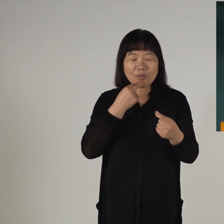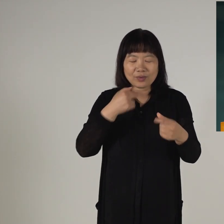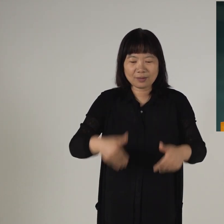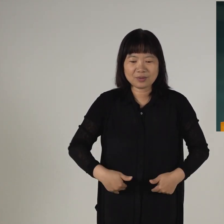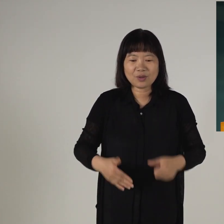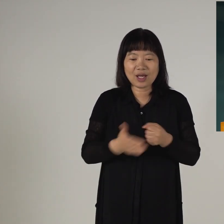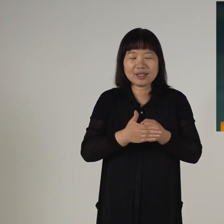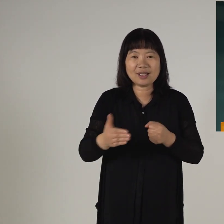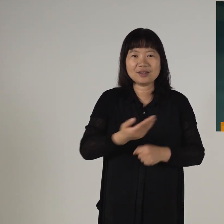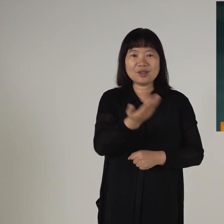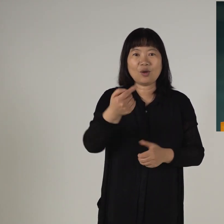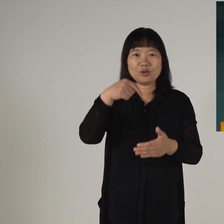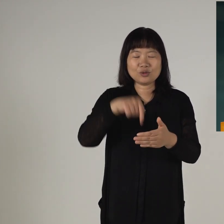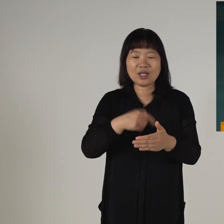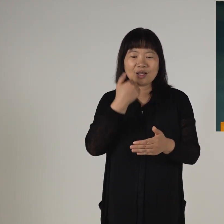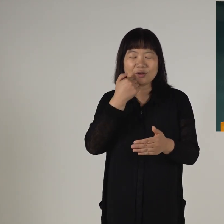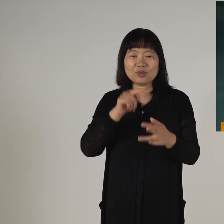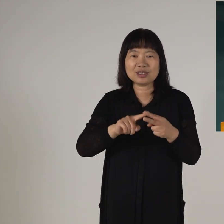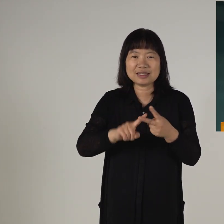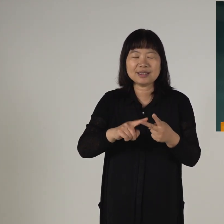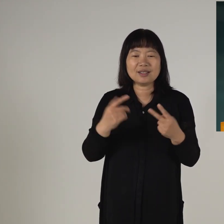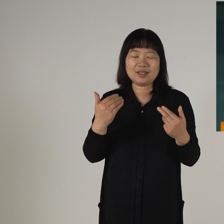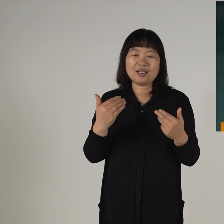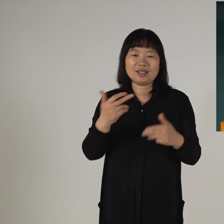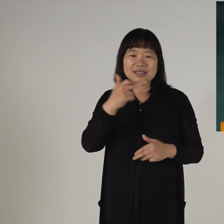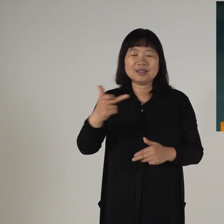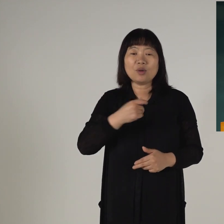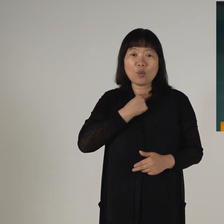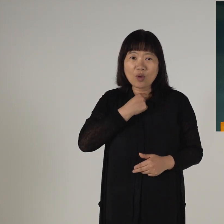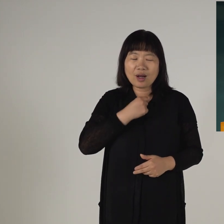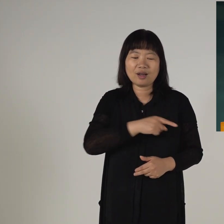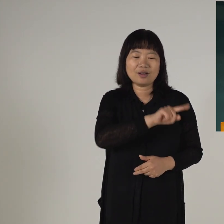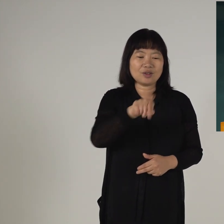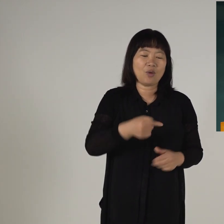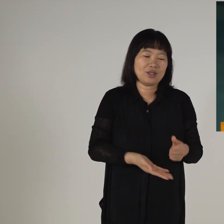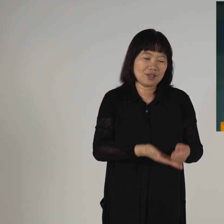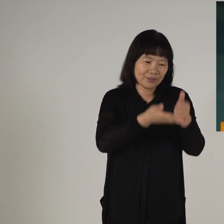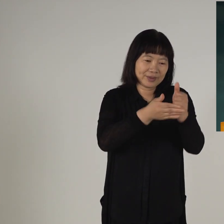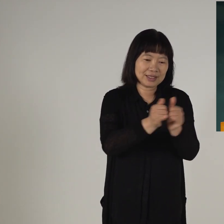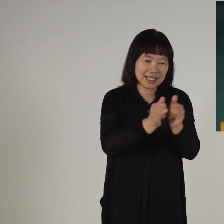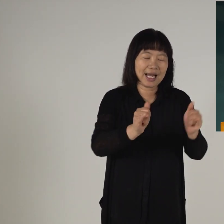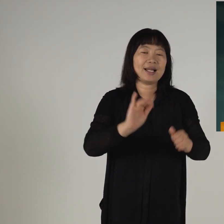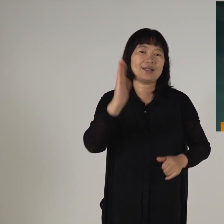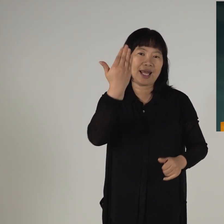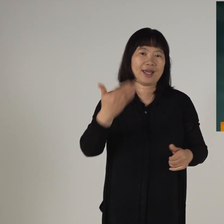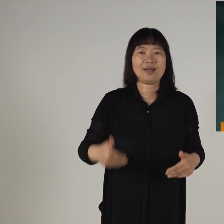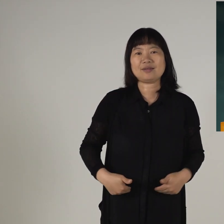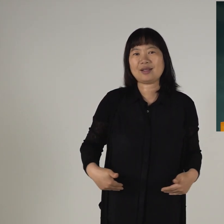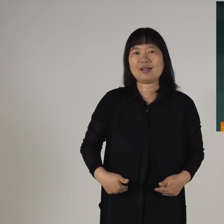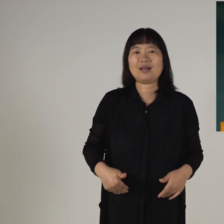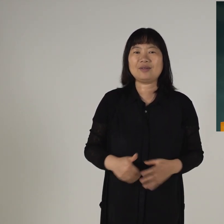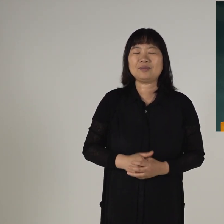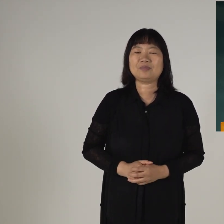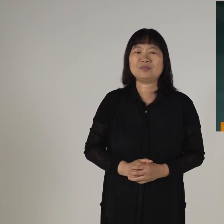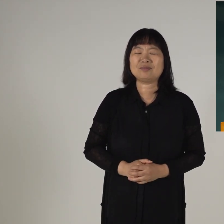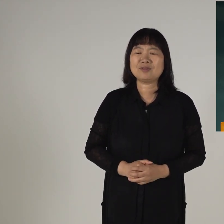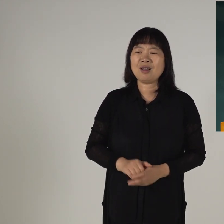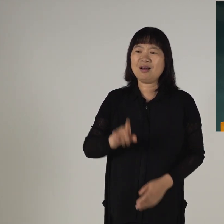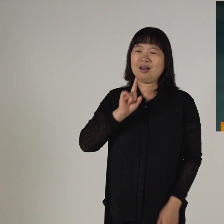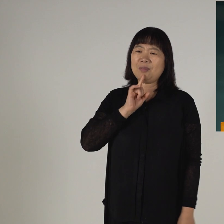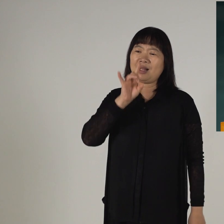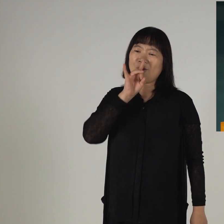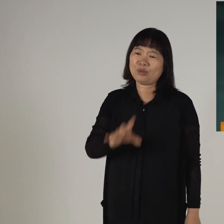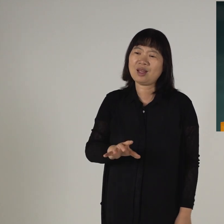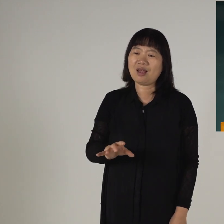하나니 너희 중에 누구든지 크고자 하는 자는 너희를 섬기는 자가 되고. 자, 이게 말이 안 되잖아요. 이